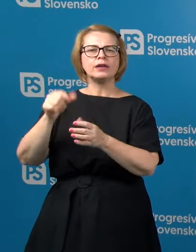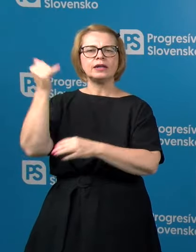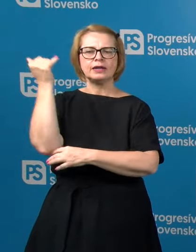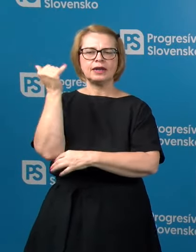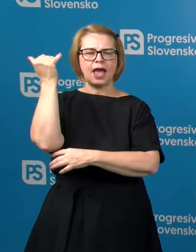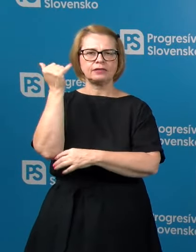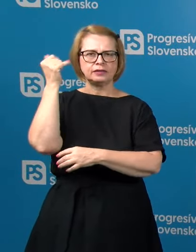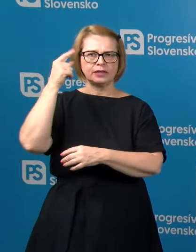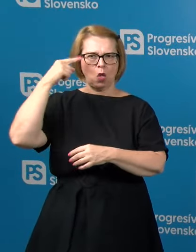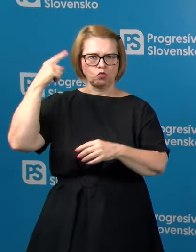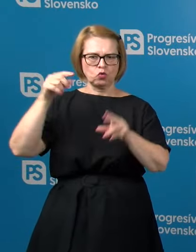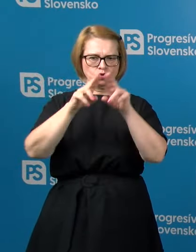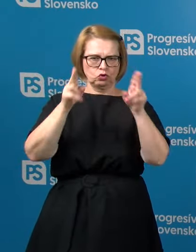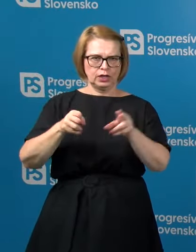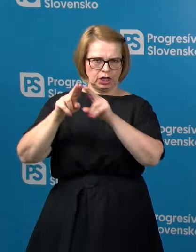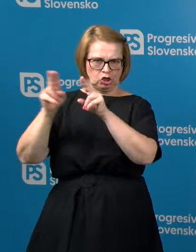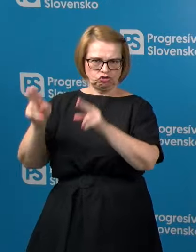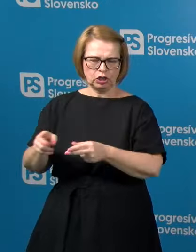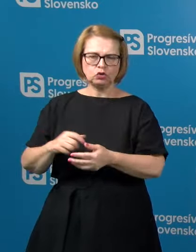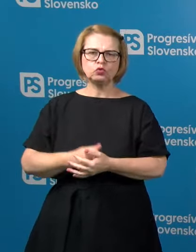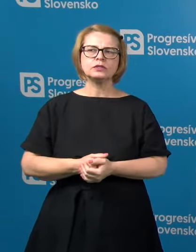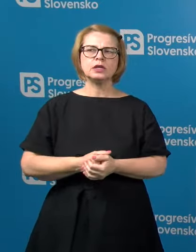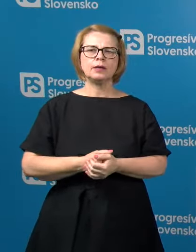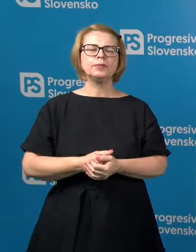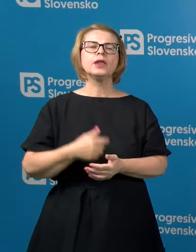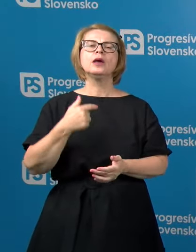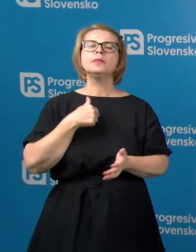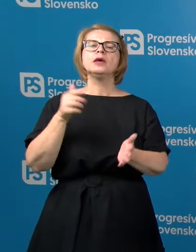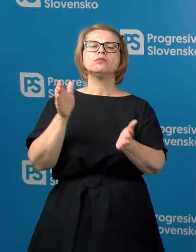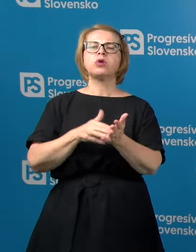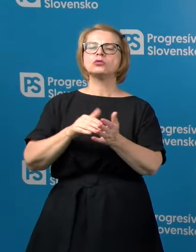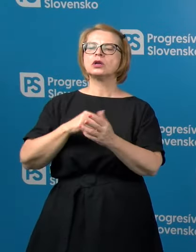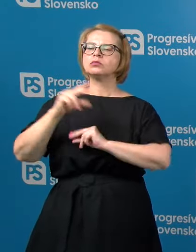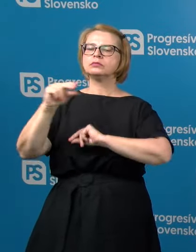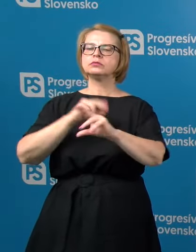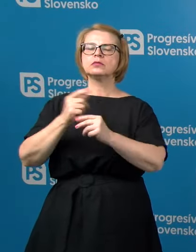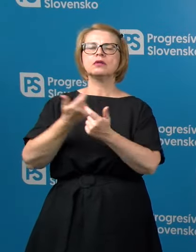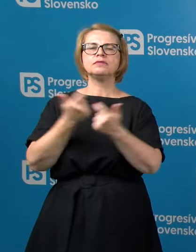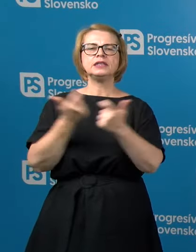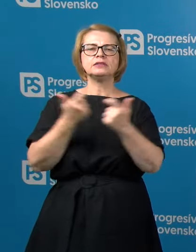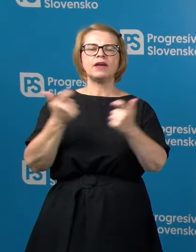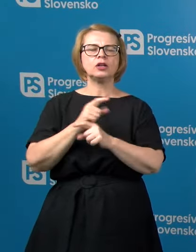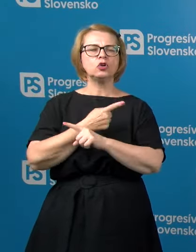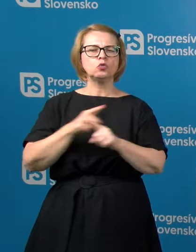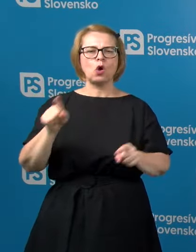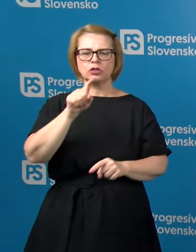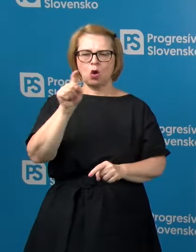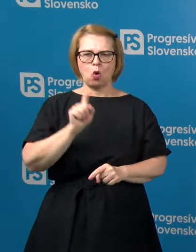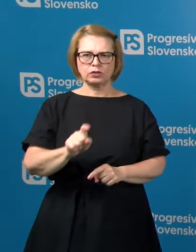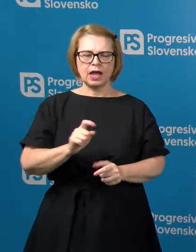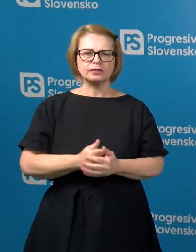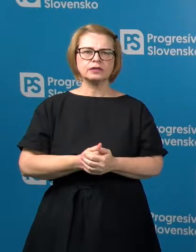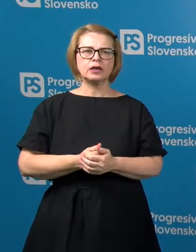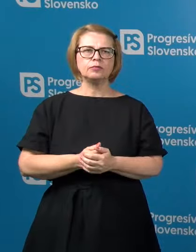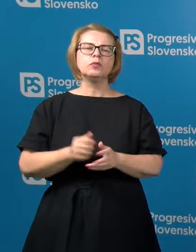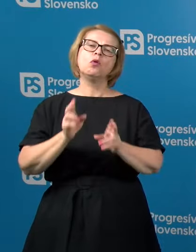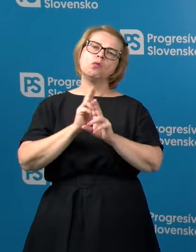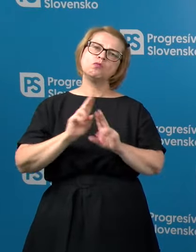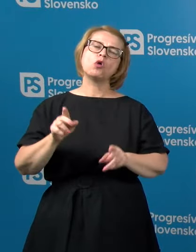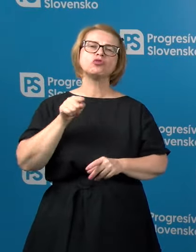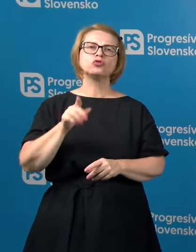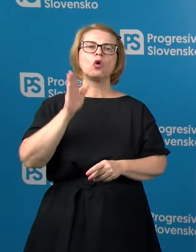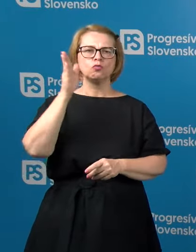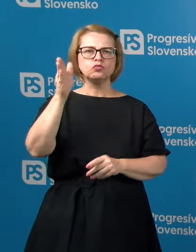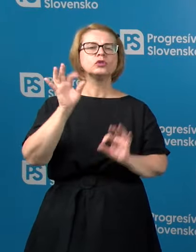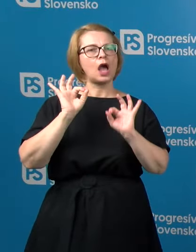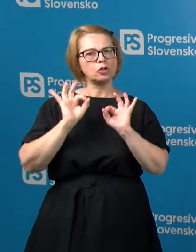inštitúcií. A teda okrem toho, že si potrebujeme s nimi vysvetliť množstvo otázok, možno to bude aj prínosné